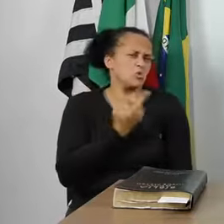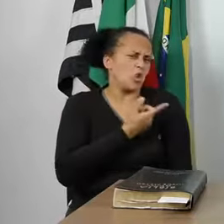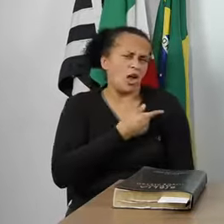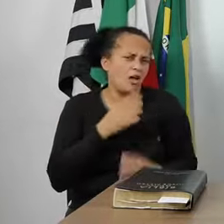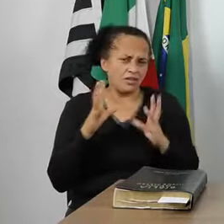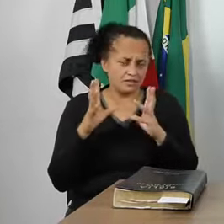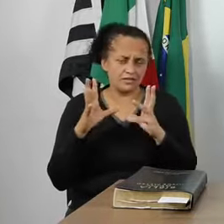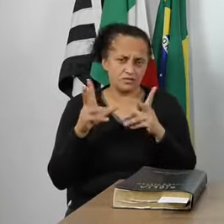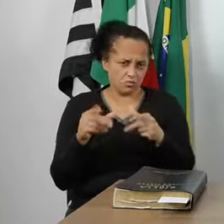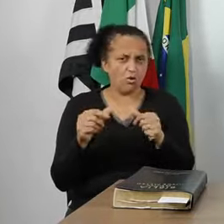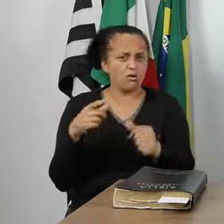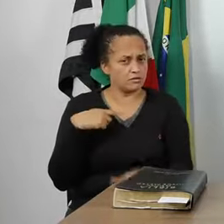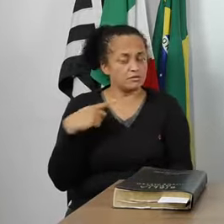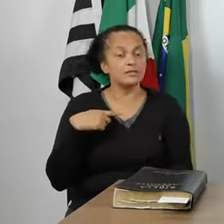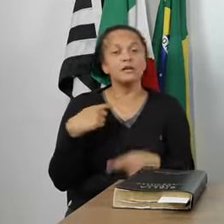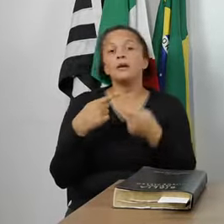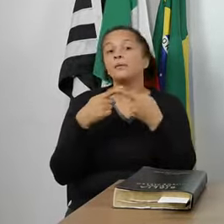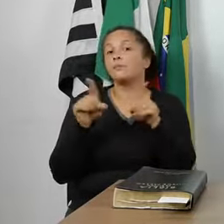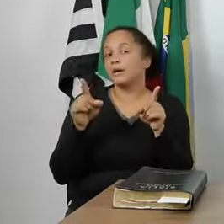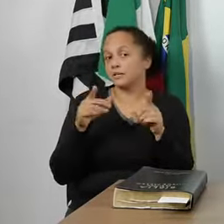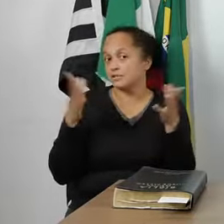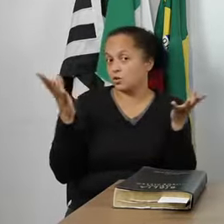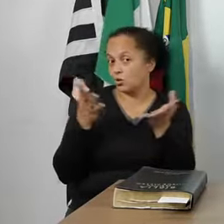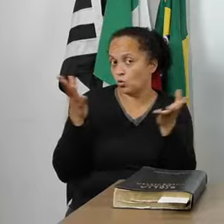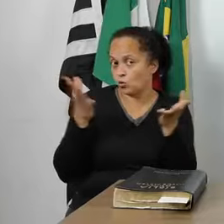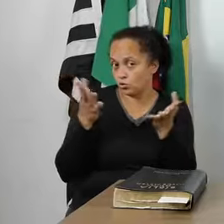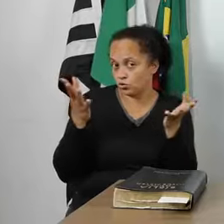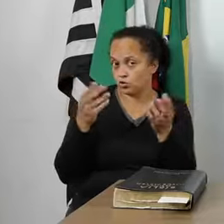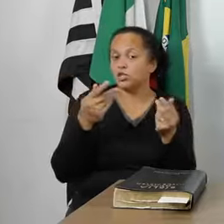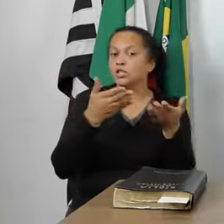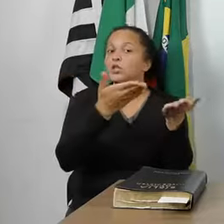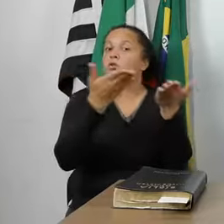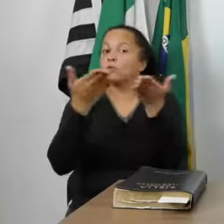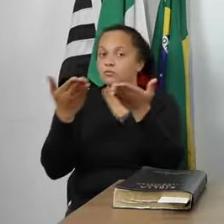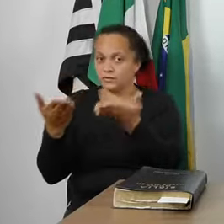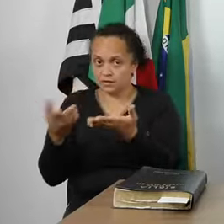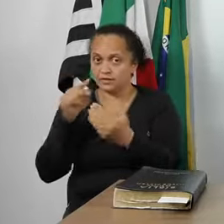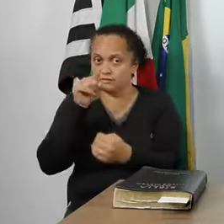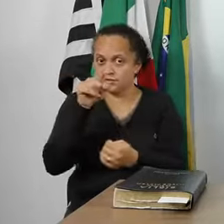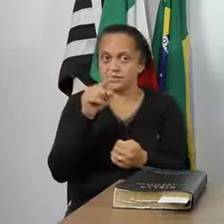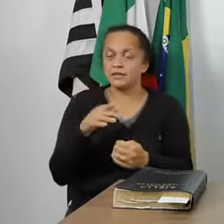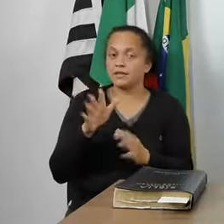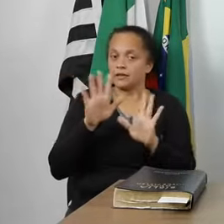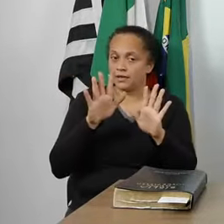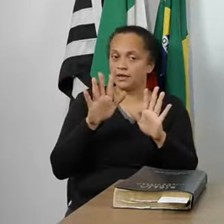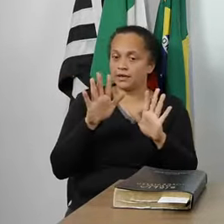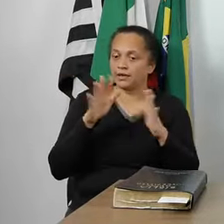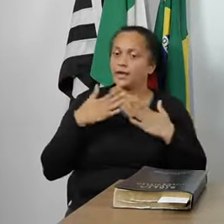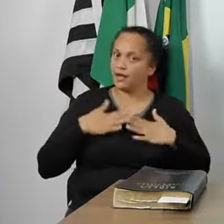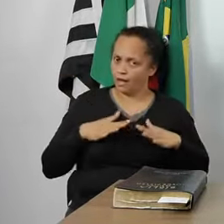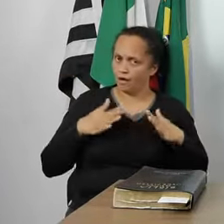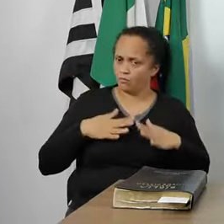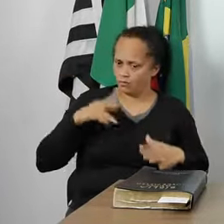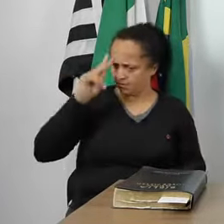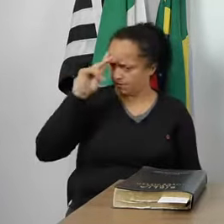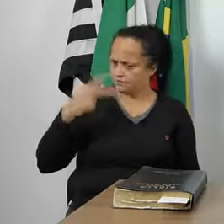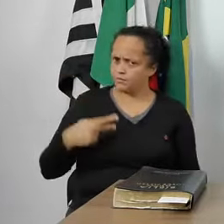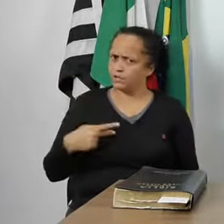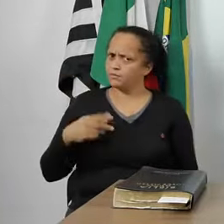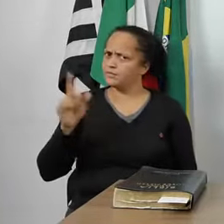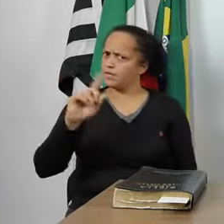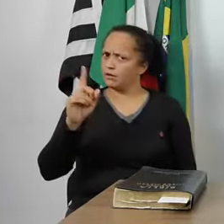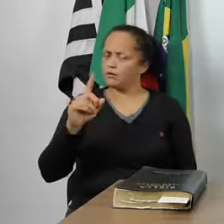temos. Mas eu quero te convidar hoje a parar de olhar um pouquinho para si e pensar um pouco mais no outro,